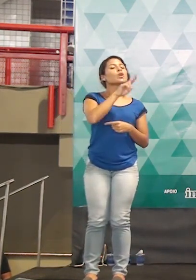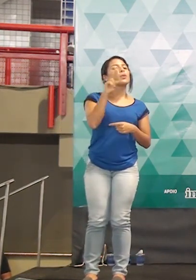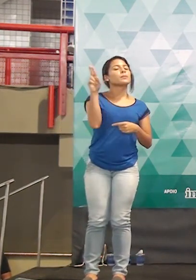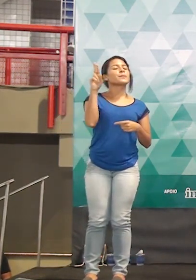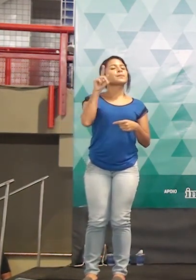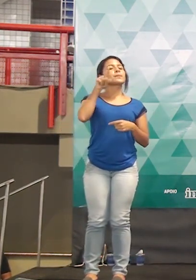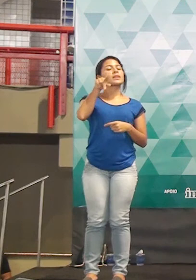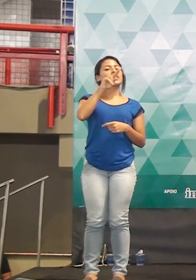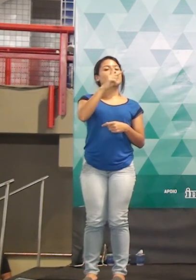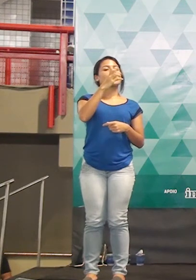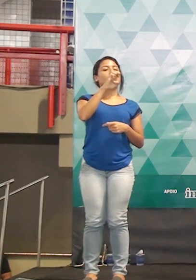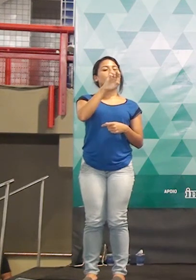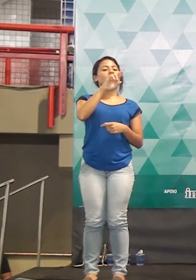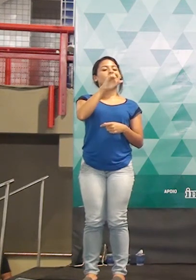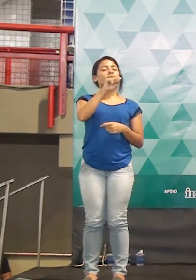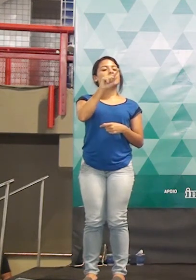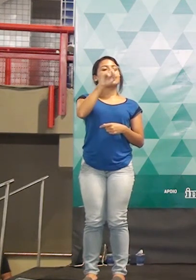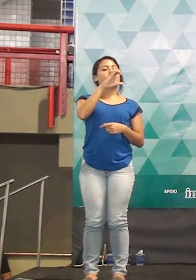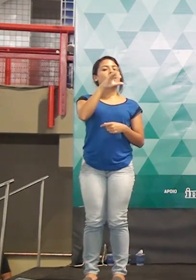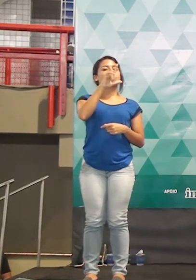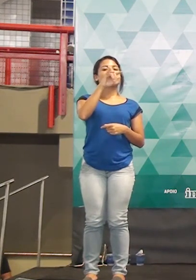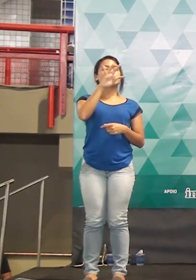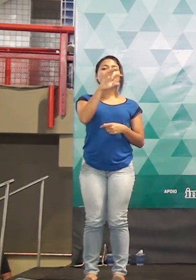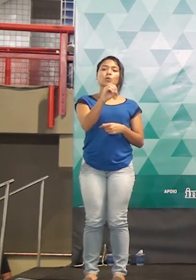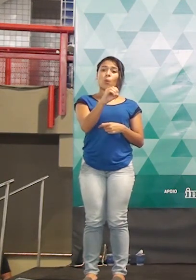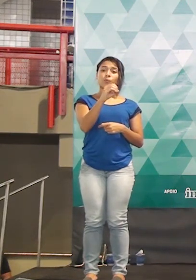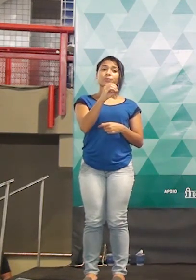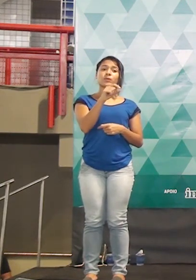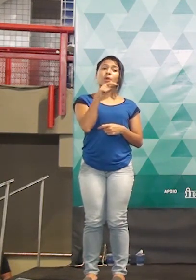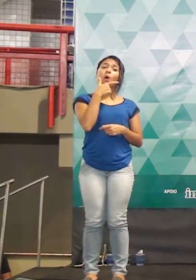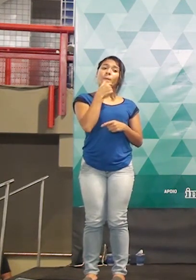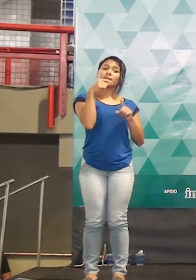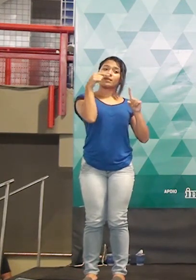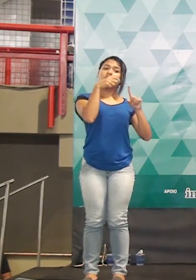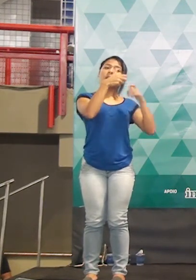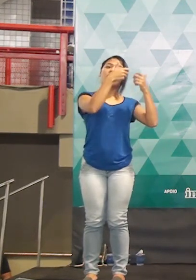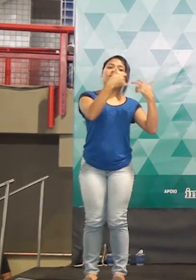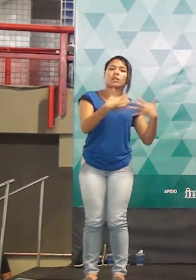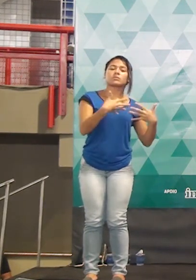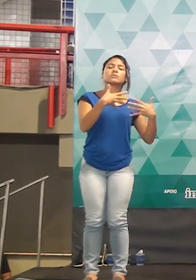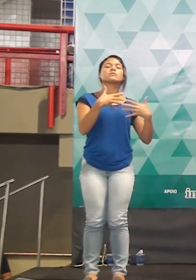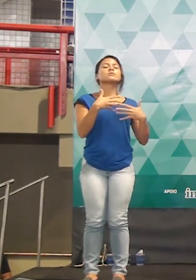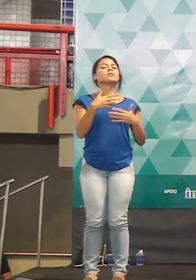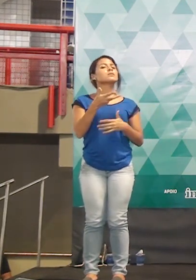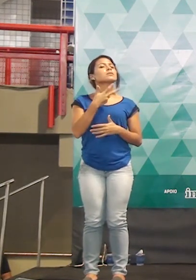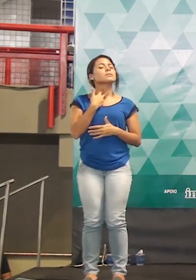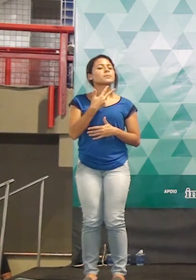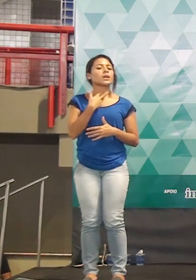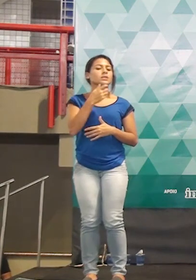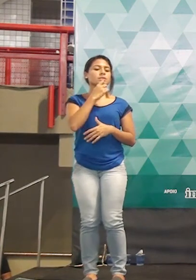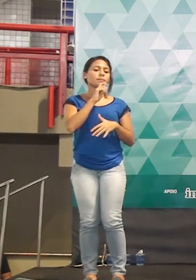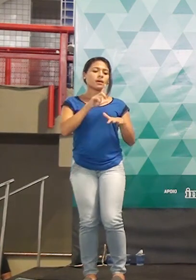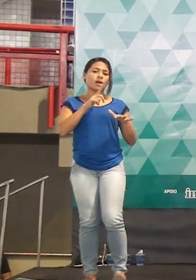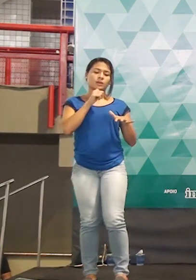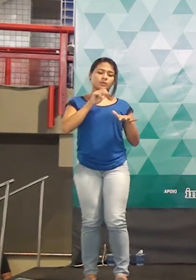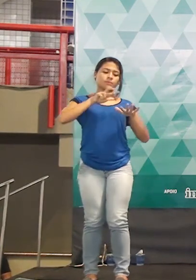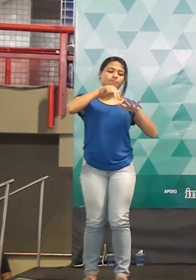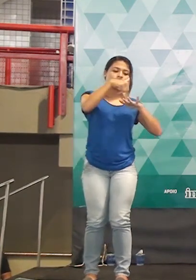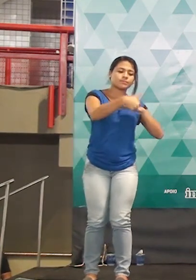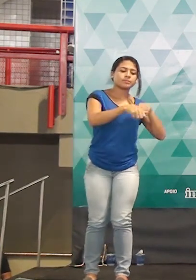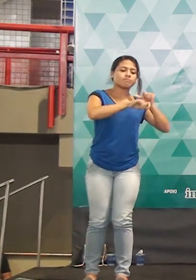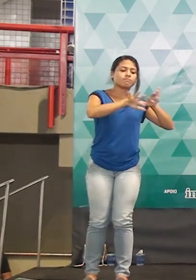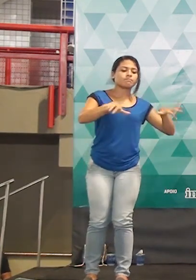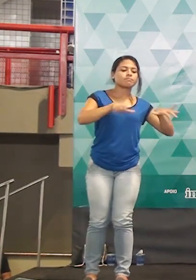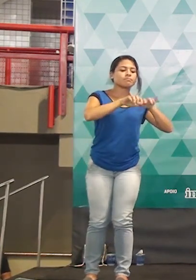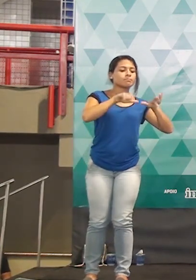O Heráclito, vocês sabem que dizia: você não pode se banhar 2 vezes na água do mesmo rio. Você